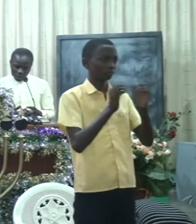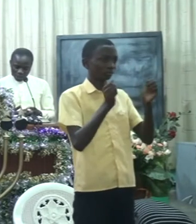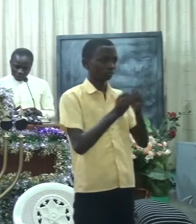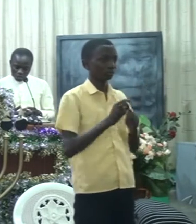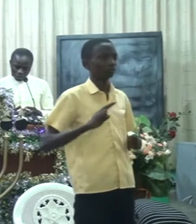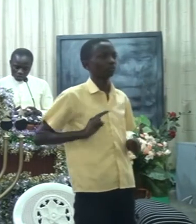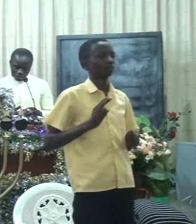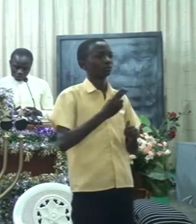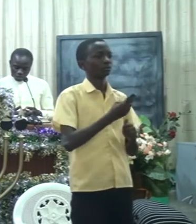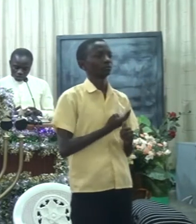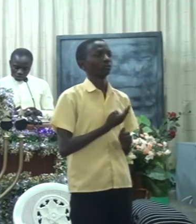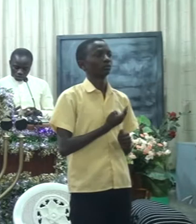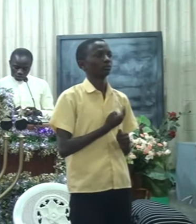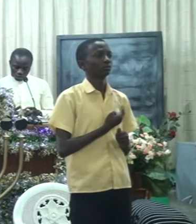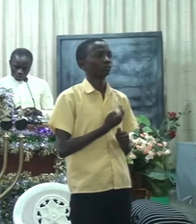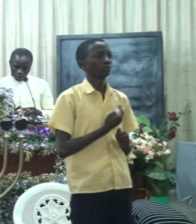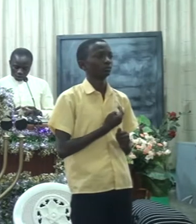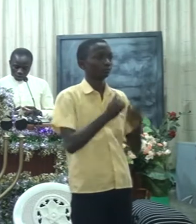Viens te réunir avec nous.